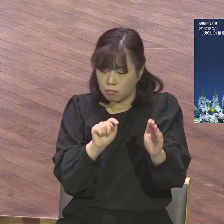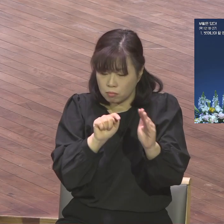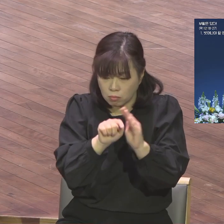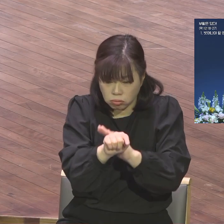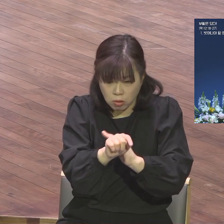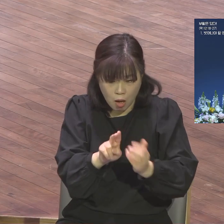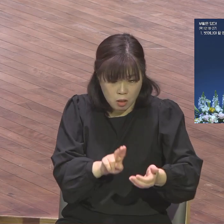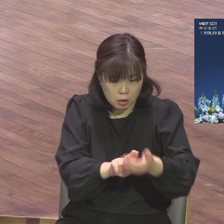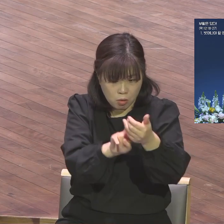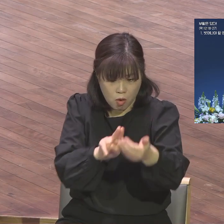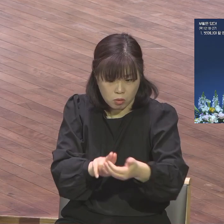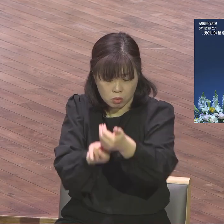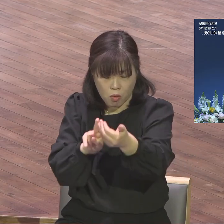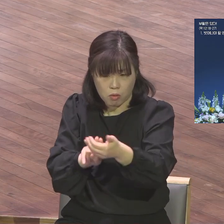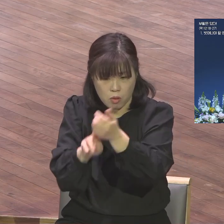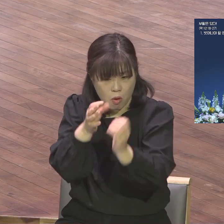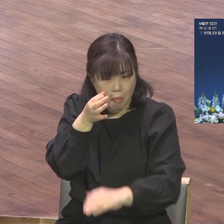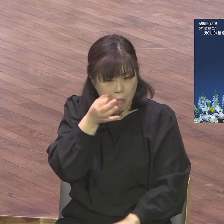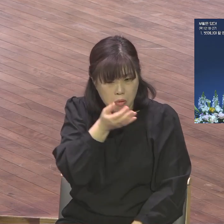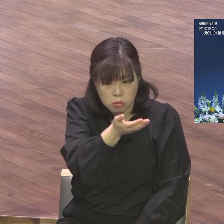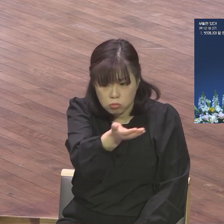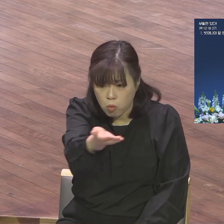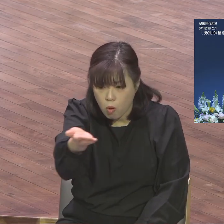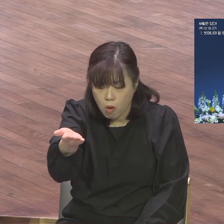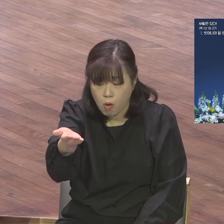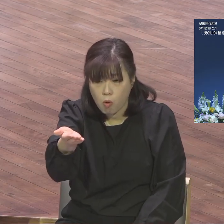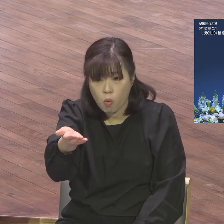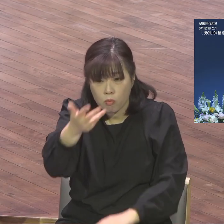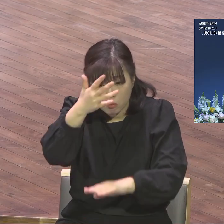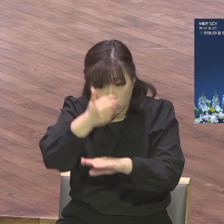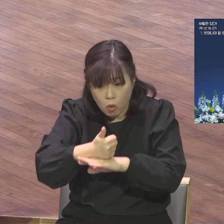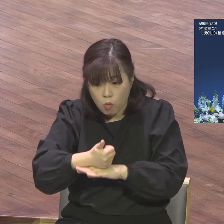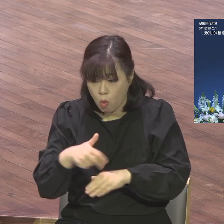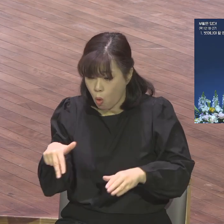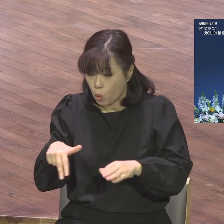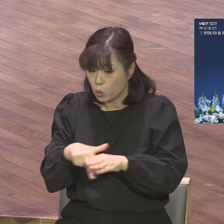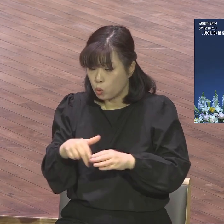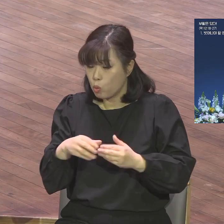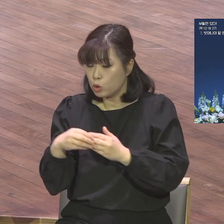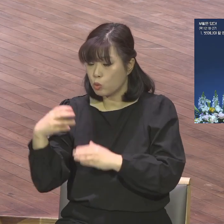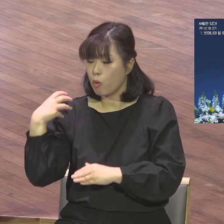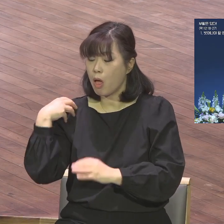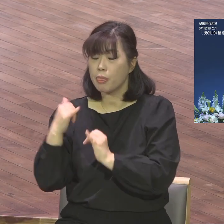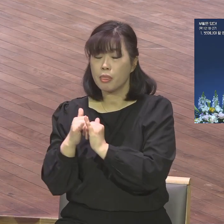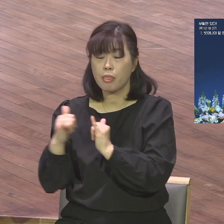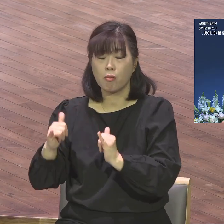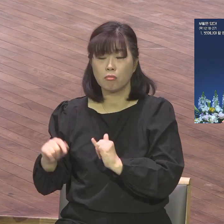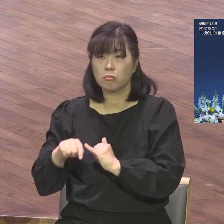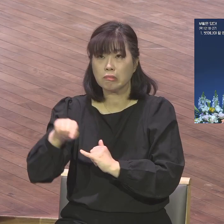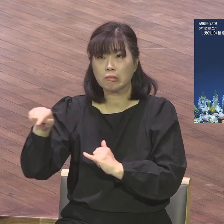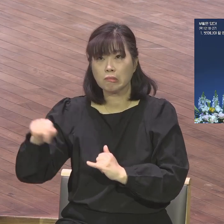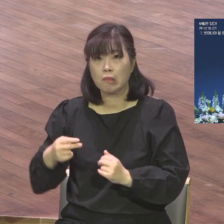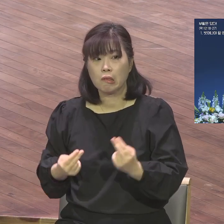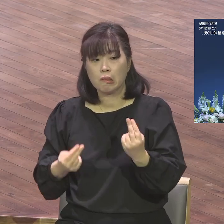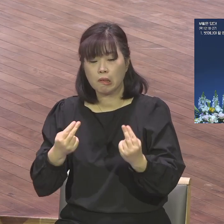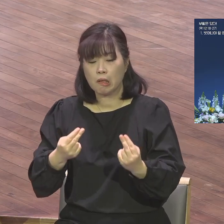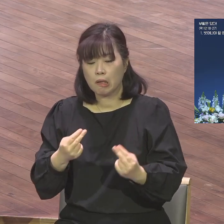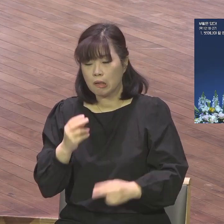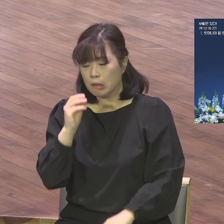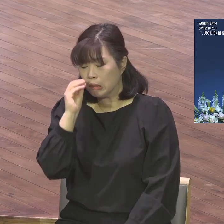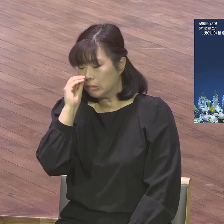일을 해버리니까 종교적으로 이 바리새인들 사두개인들이 권위가 크게